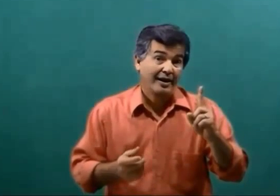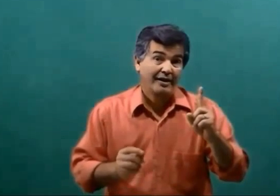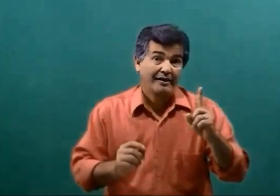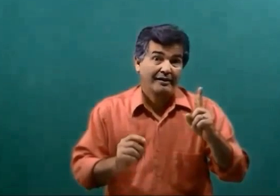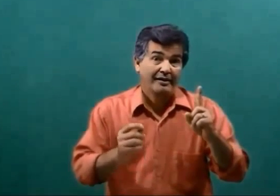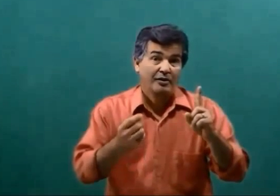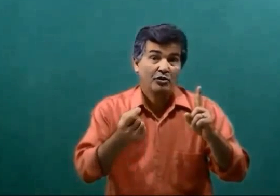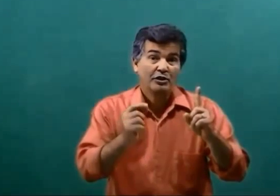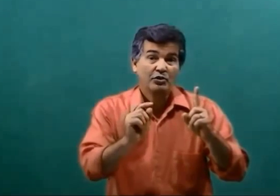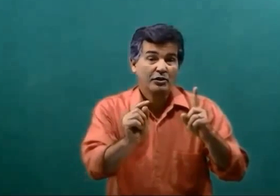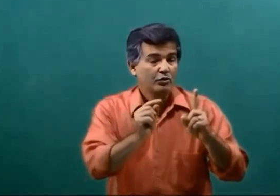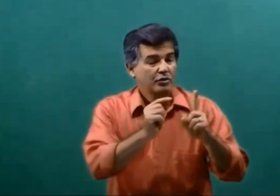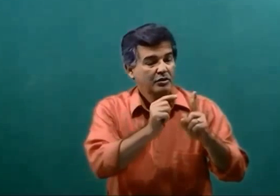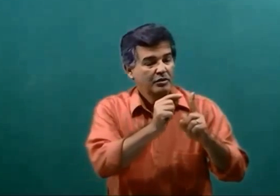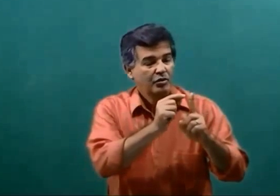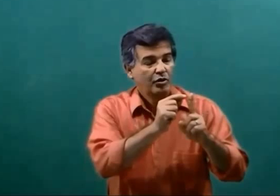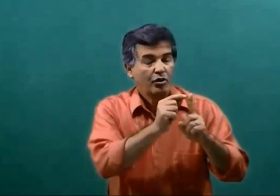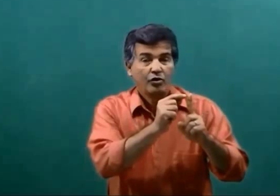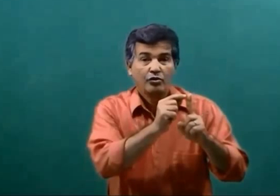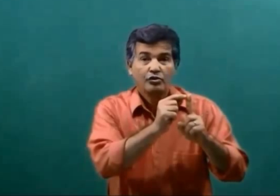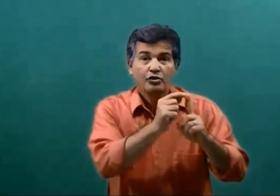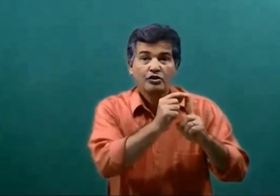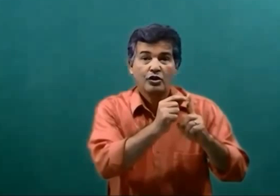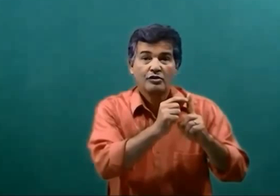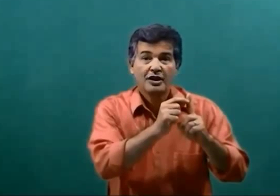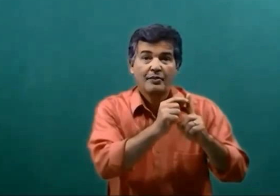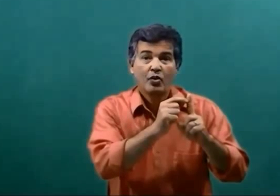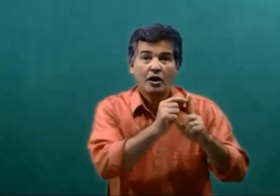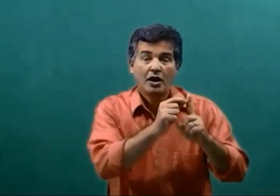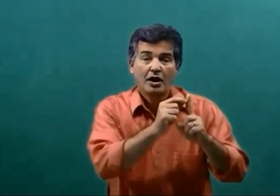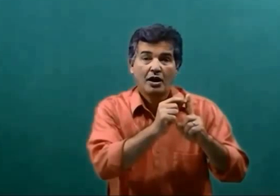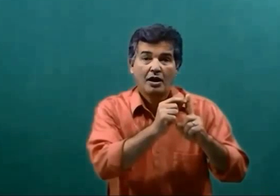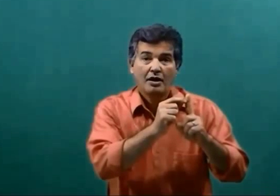é quando eu coloco 2 olhos e a boca,